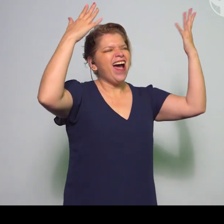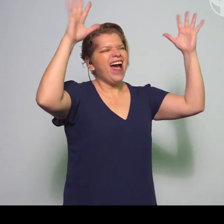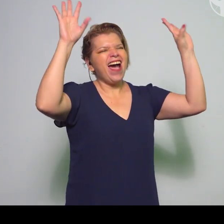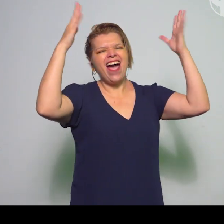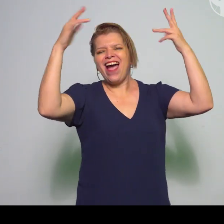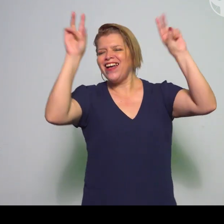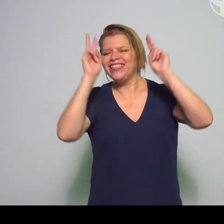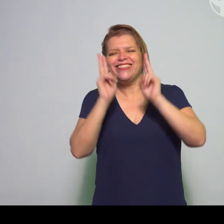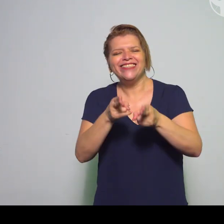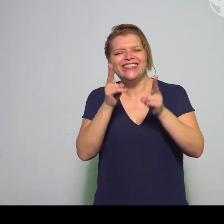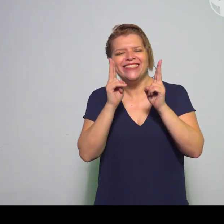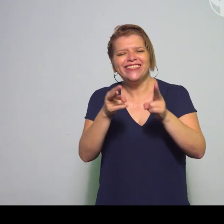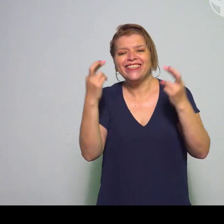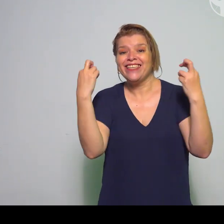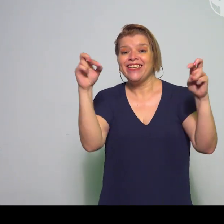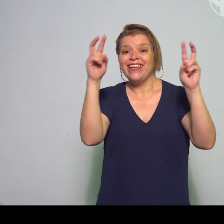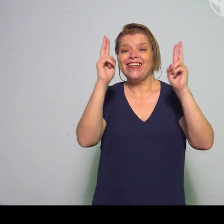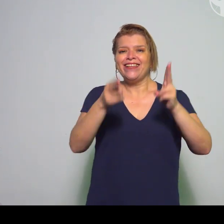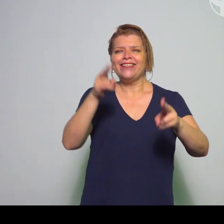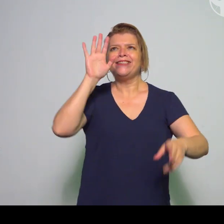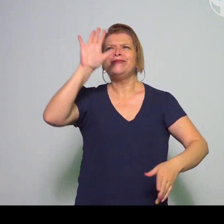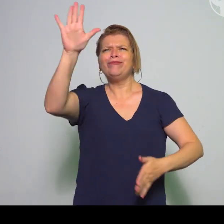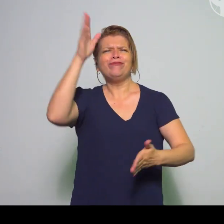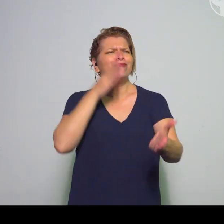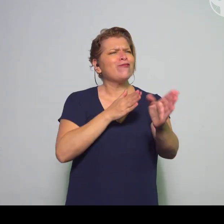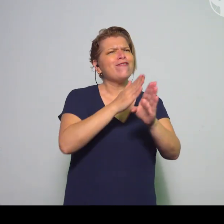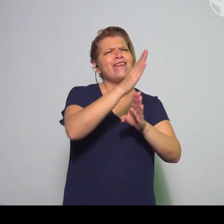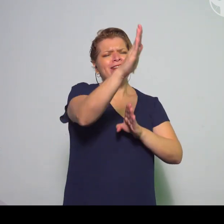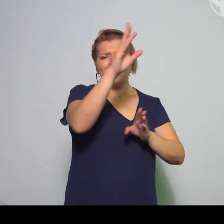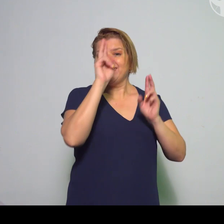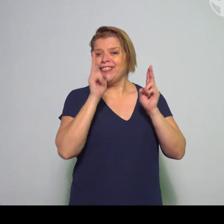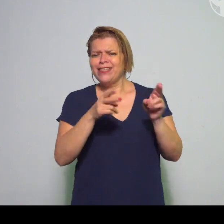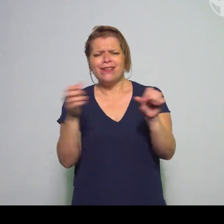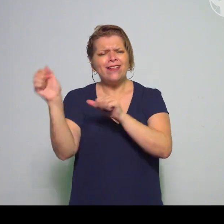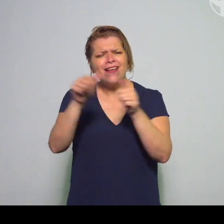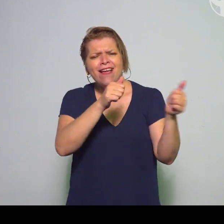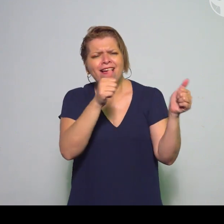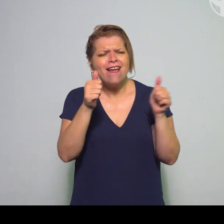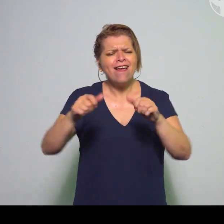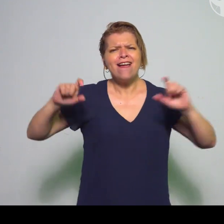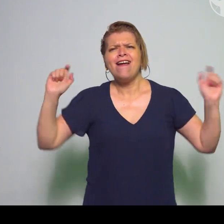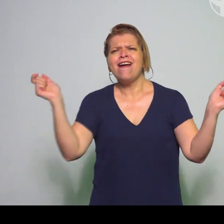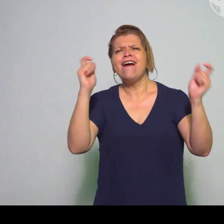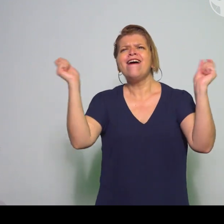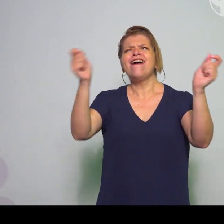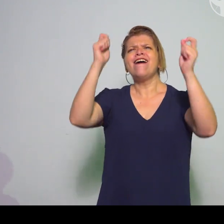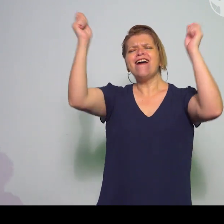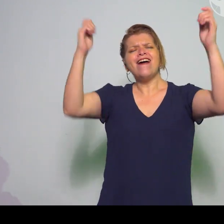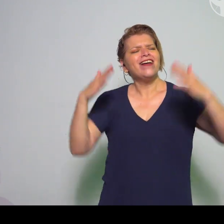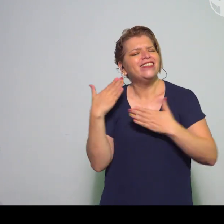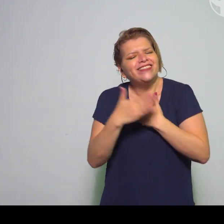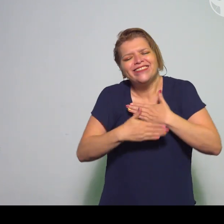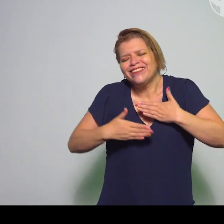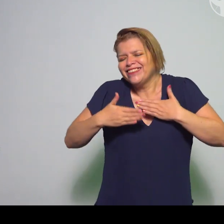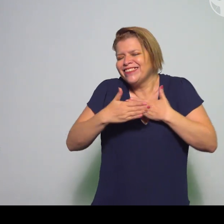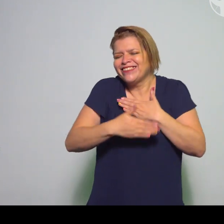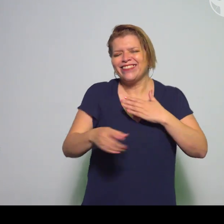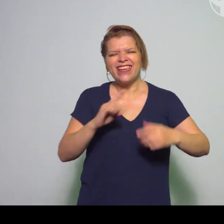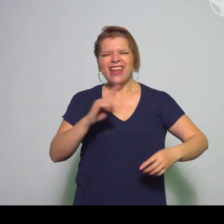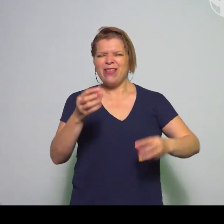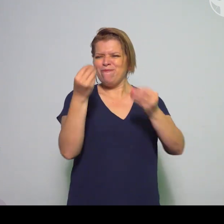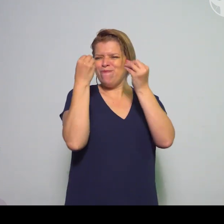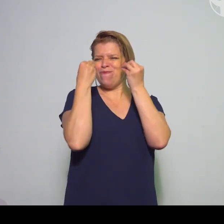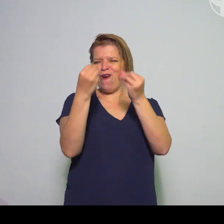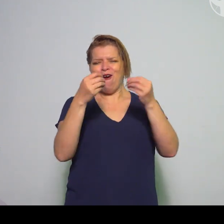fidelidad. Para siempre y por siempre es tu fidelidad, y a ti te alabamos, te celebramos con gozo porque has sido